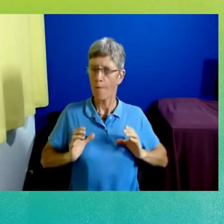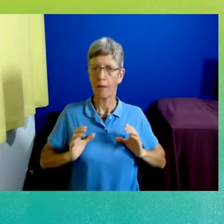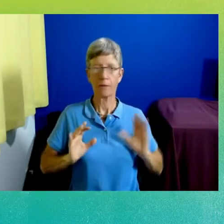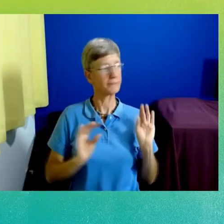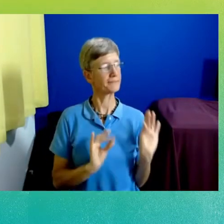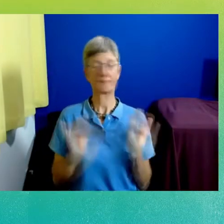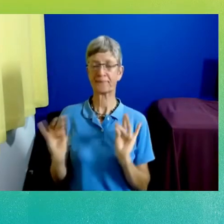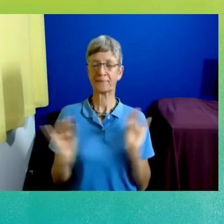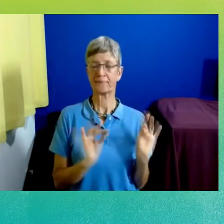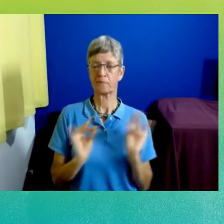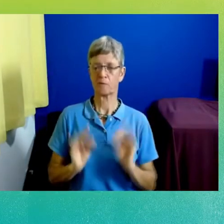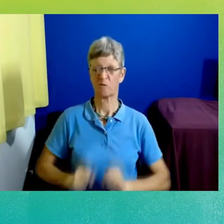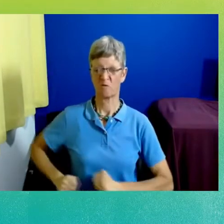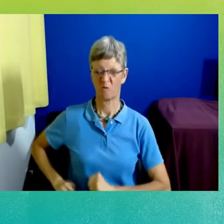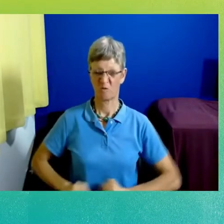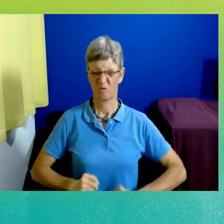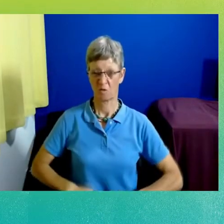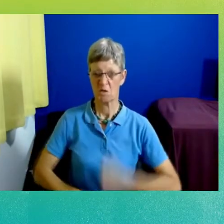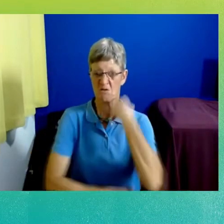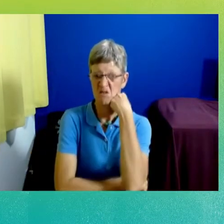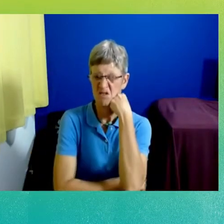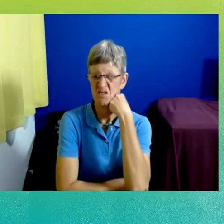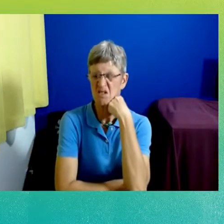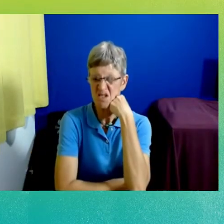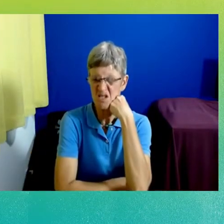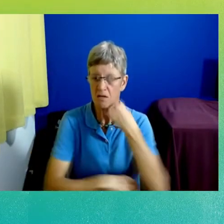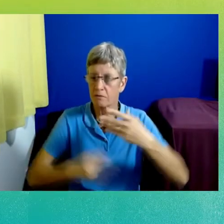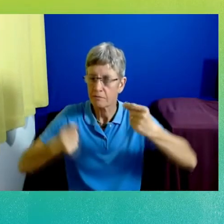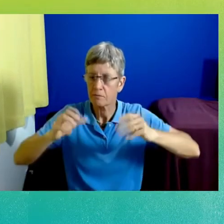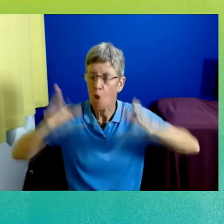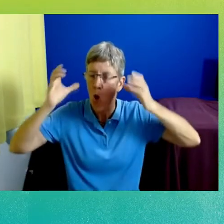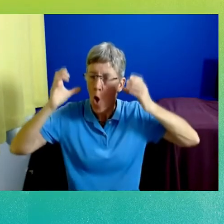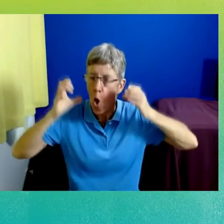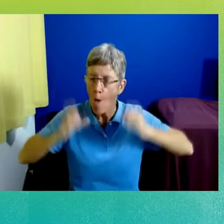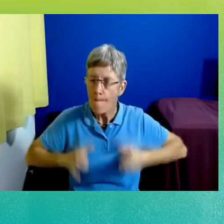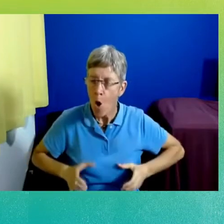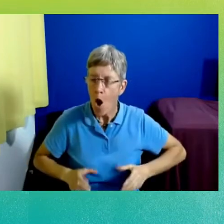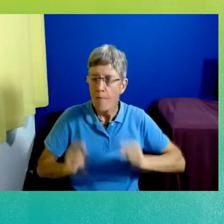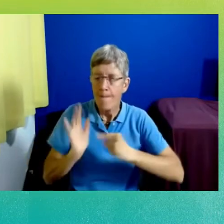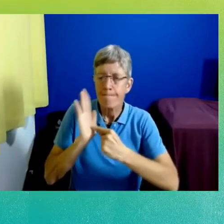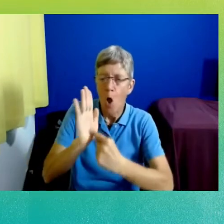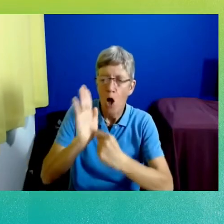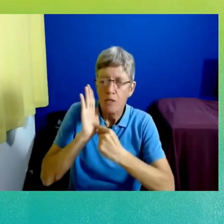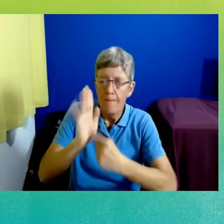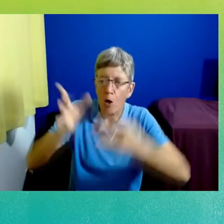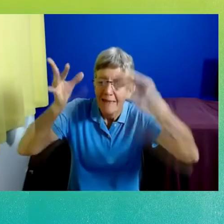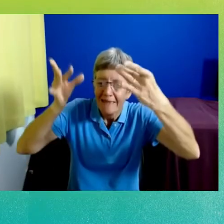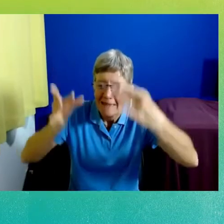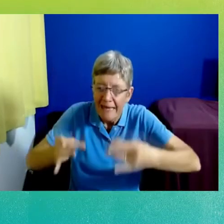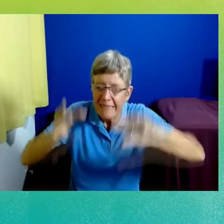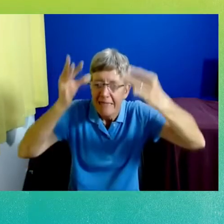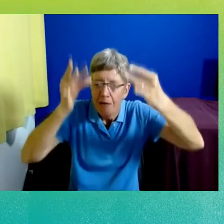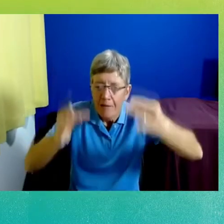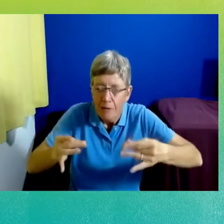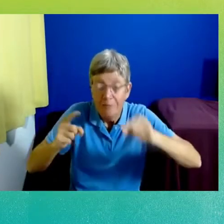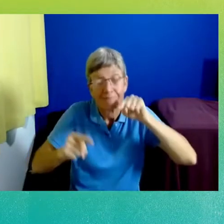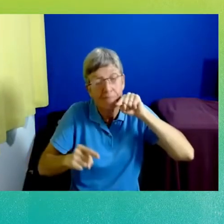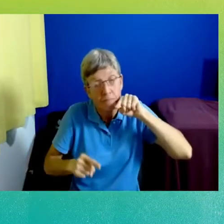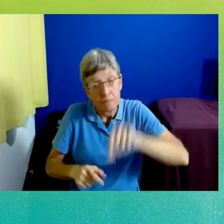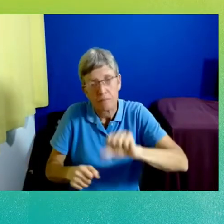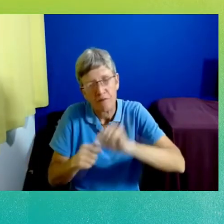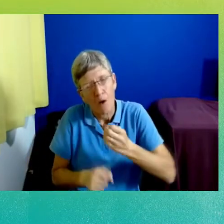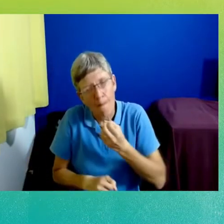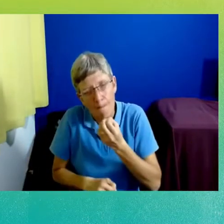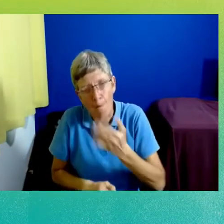gravata, organizado, o comportamento da pessoa, fino, ele é grotesco. Então, é importante